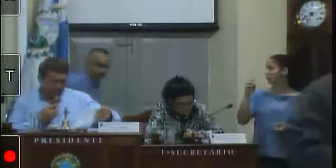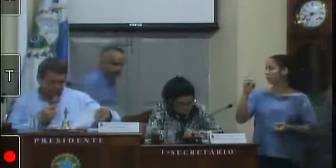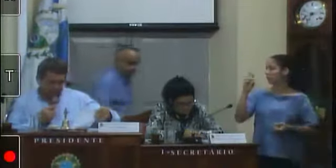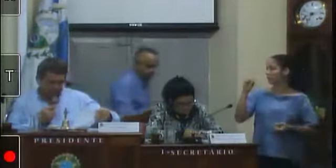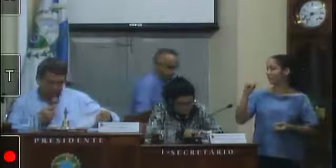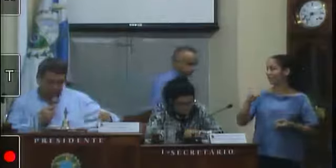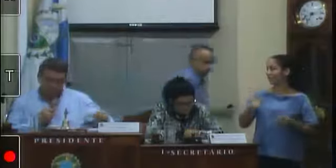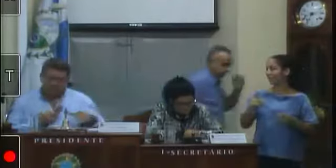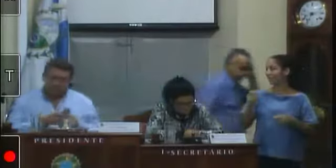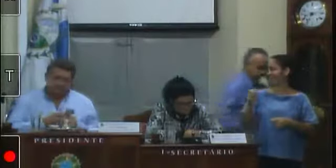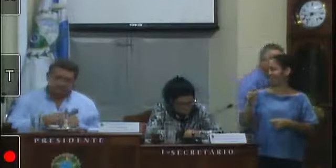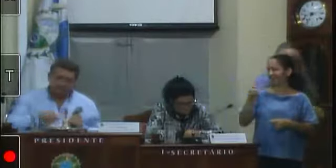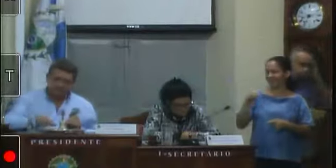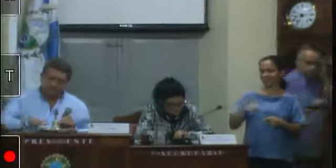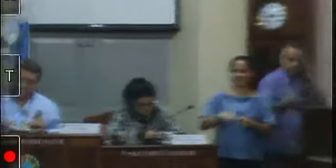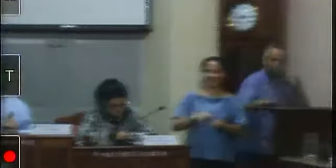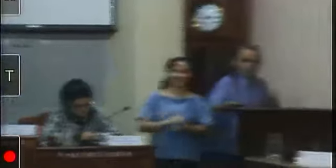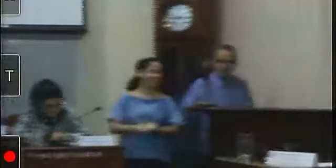Pedro Paulo Magalhães Graça.